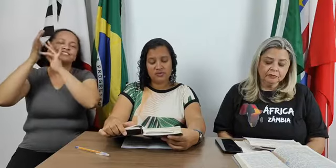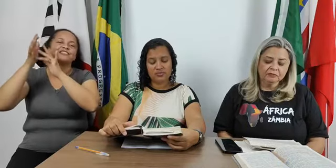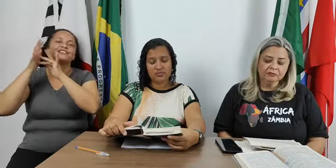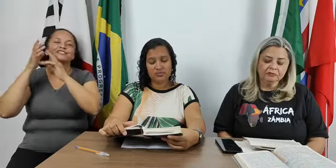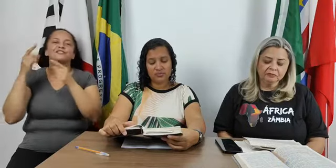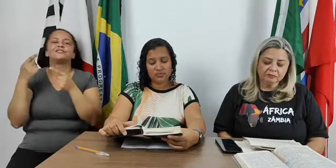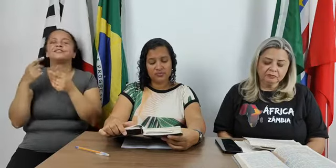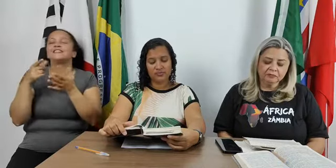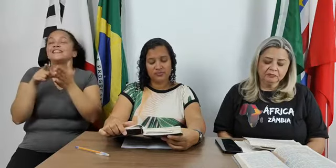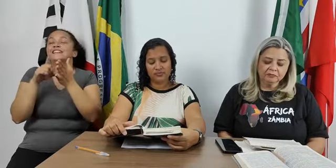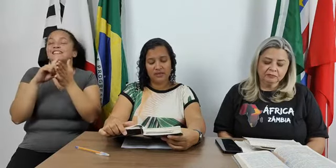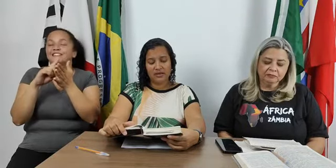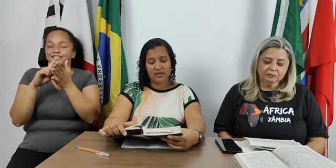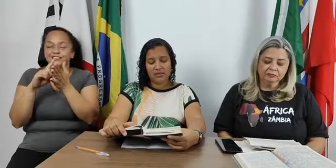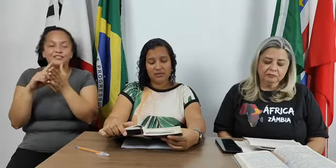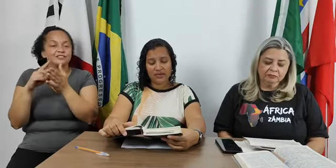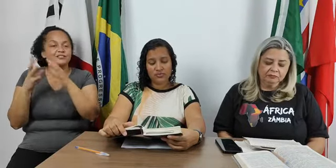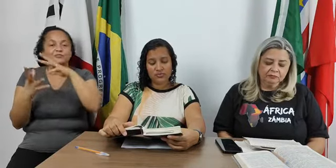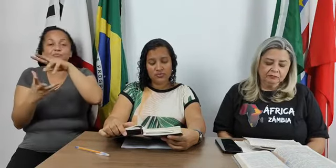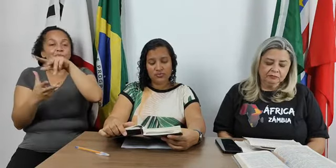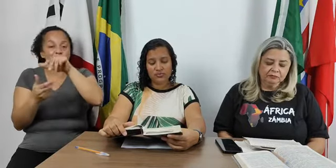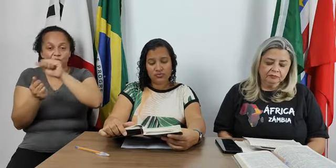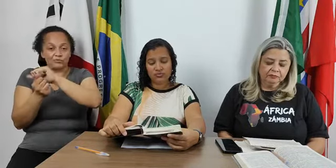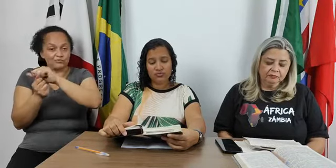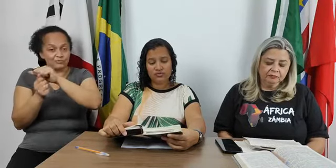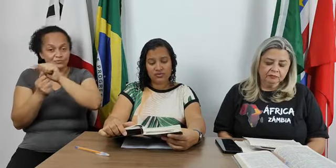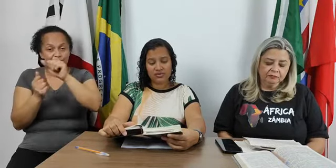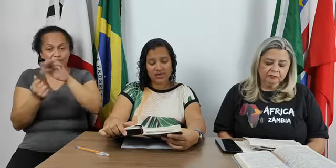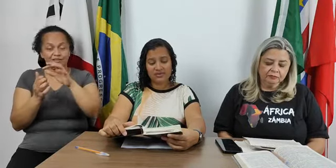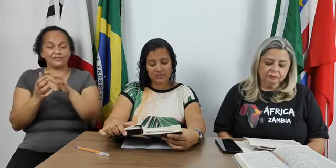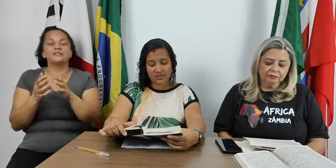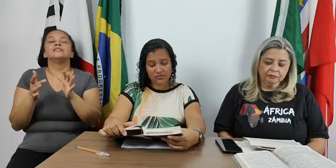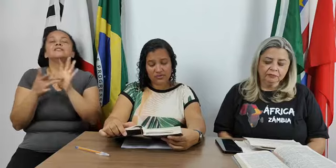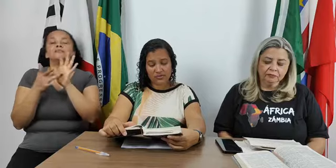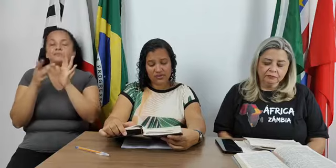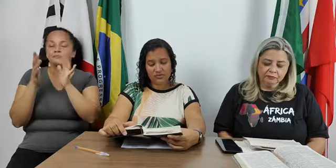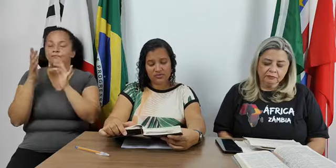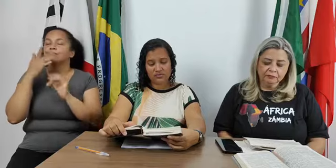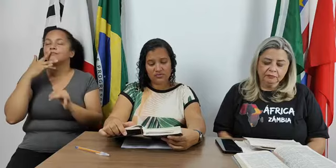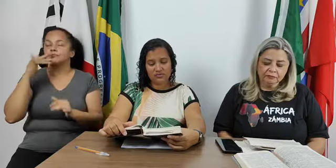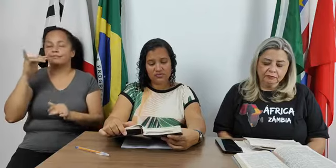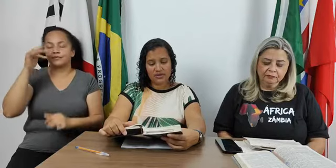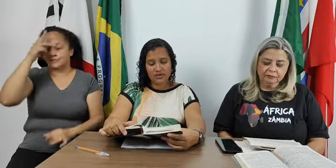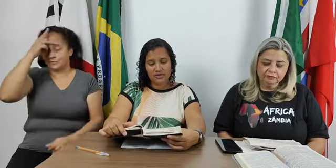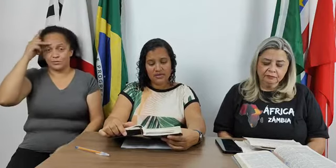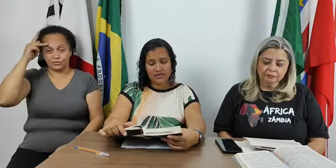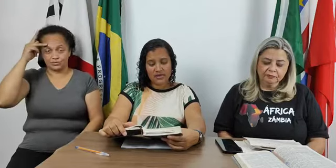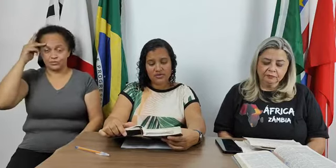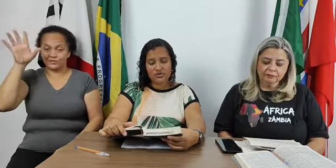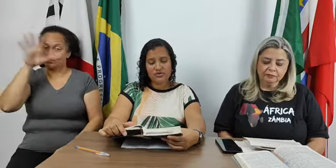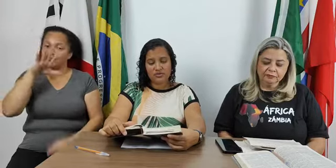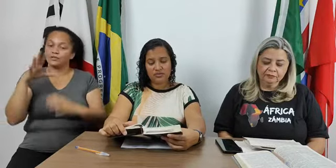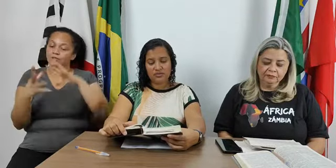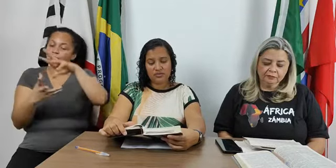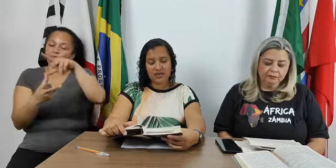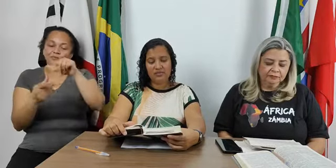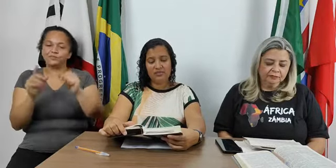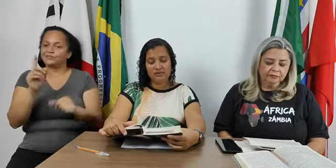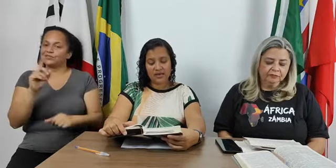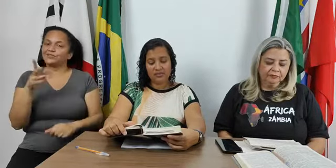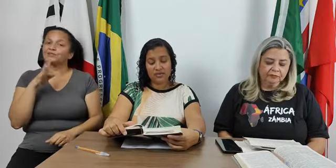do princípio do mundo. Pai justo, o mundo não te conhece, mas eu te conheço. E estes